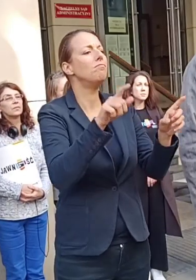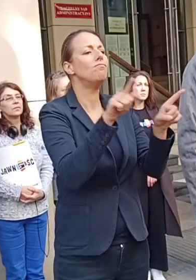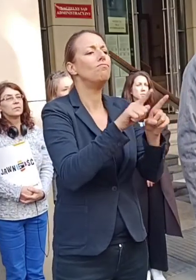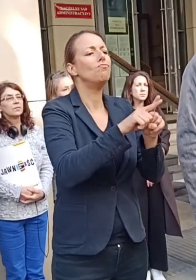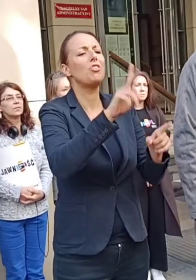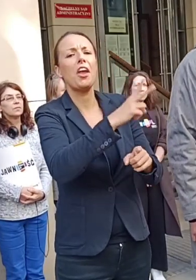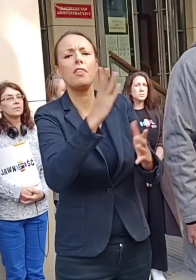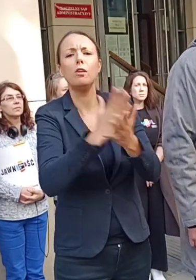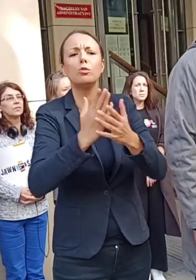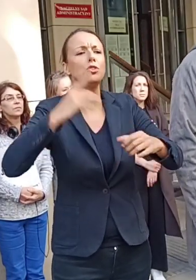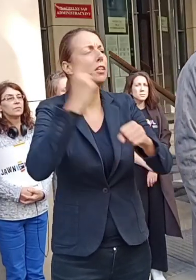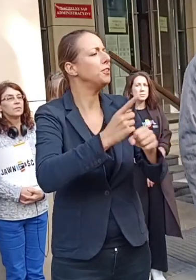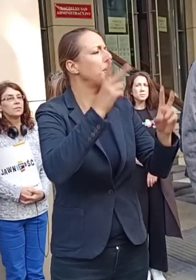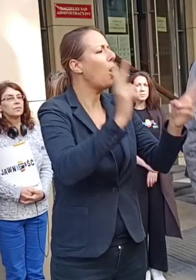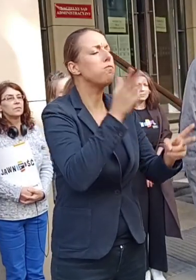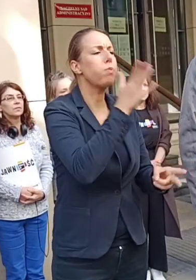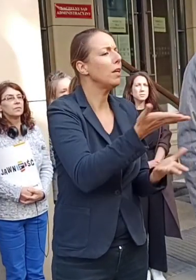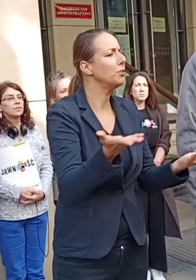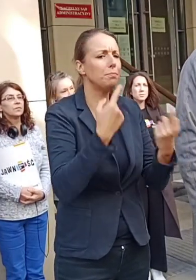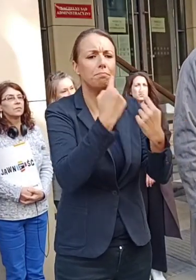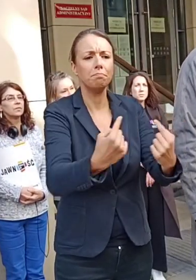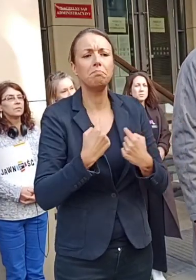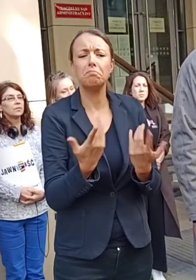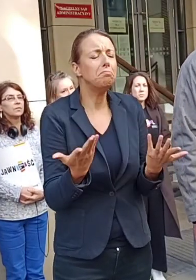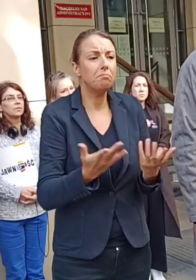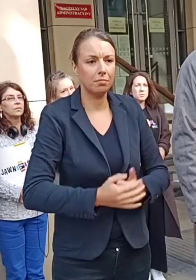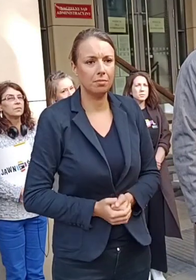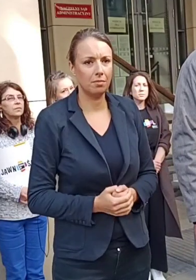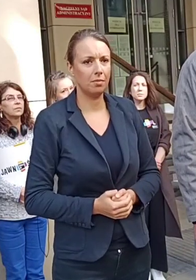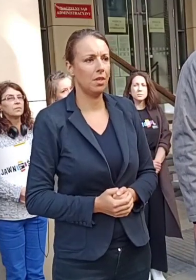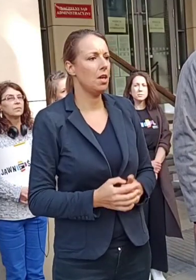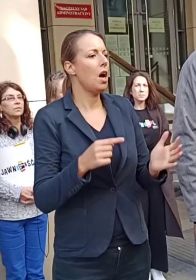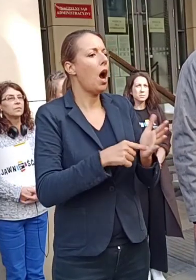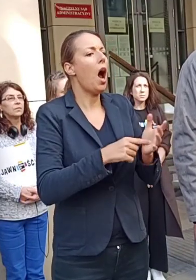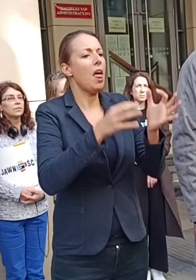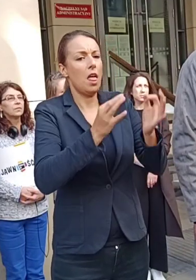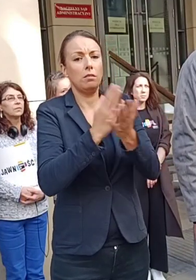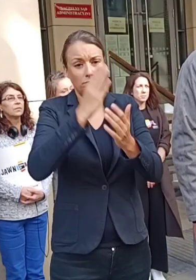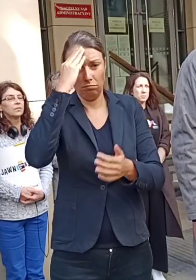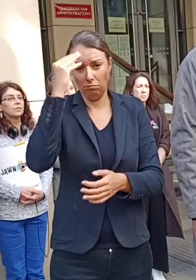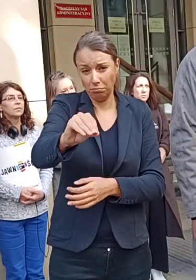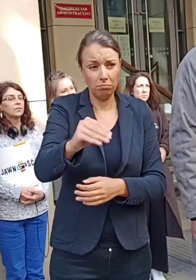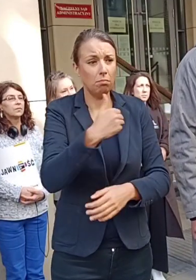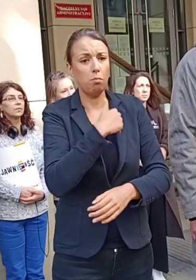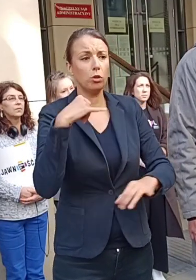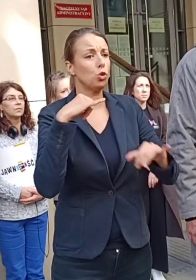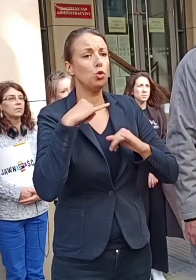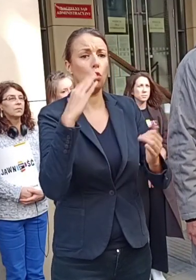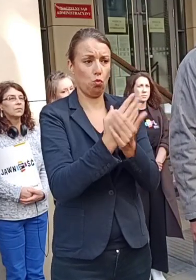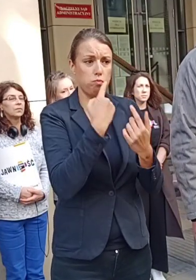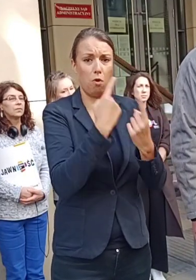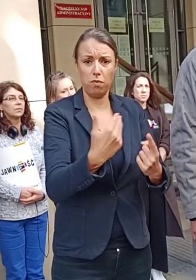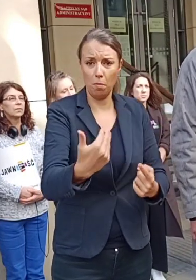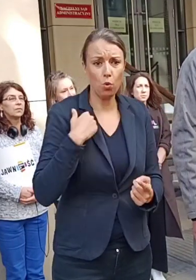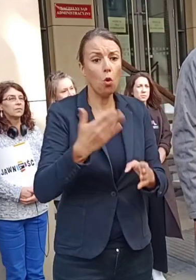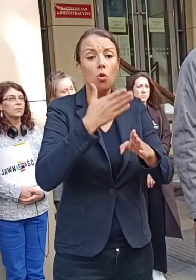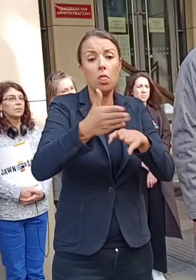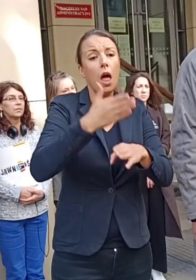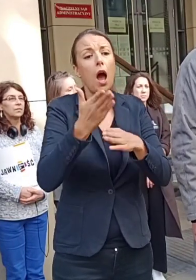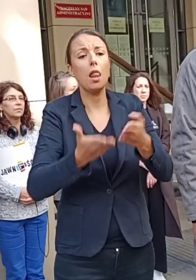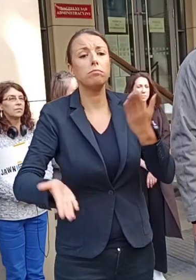Do kamer. W tej chwili jest ten etap zakomunikowania polskiemu rządowi tej sprawy. Dalej będzie to procedowane. Nam się